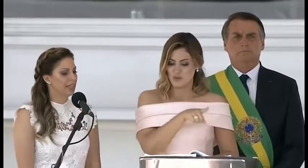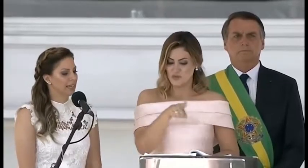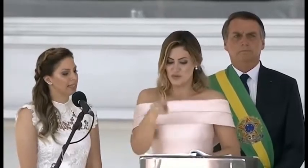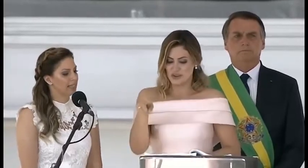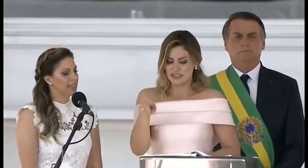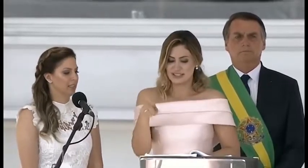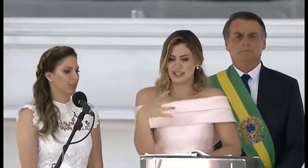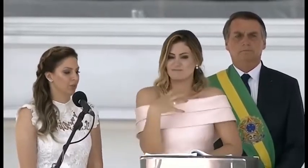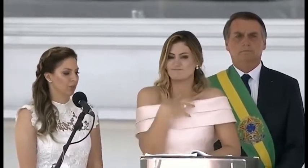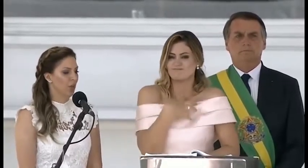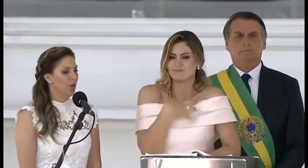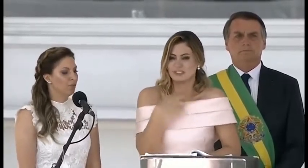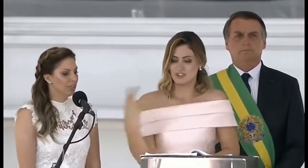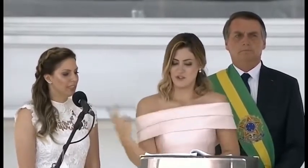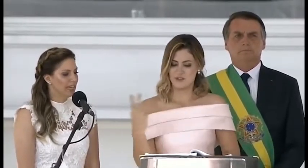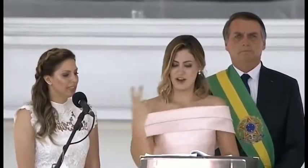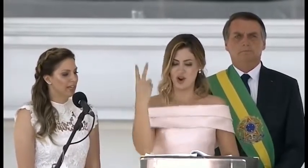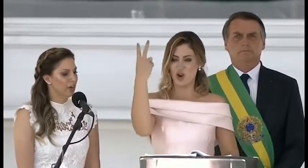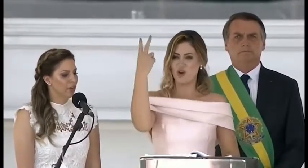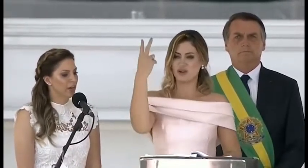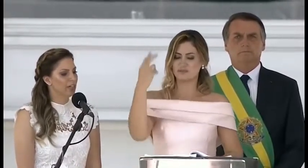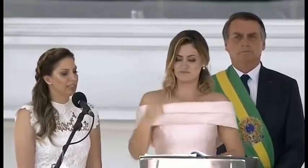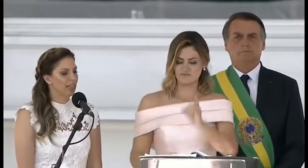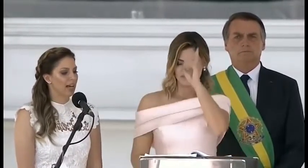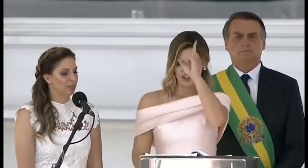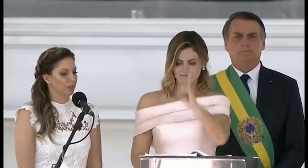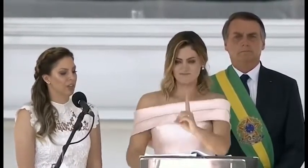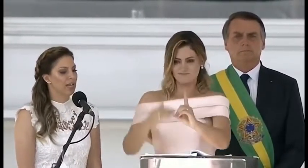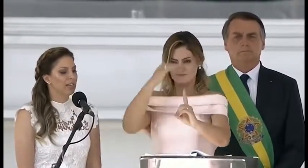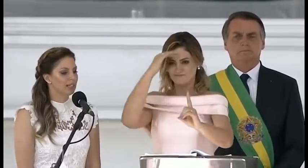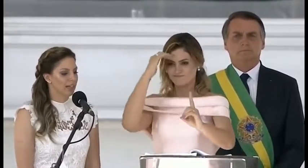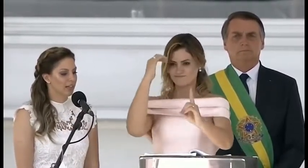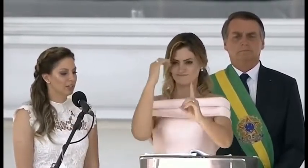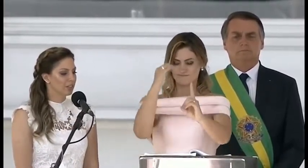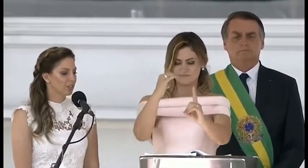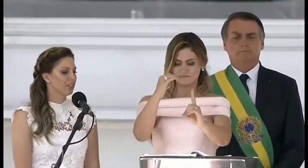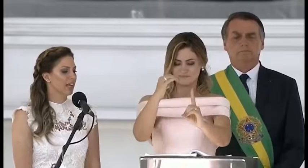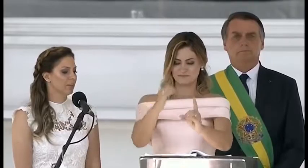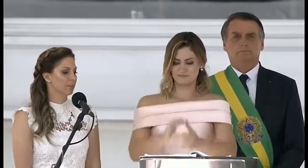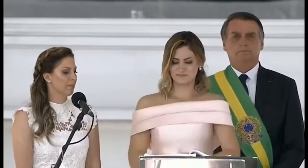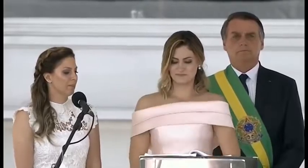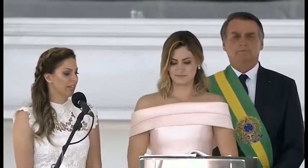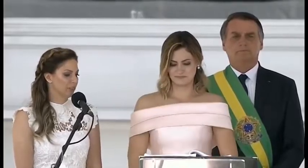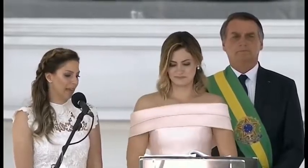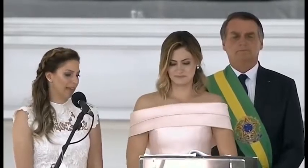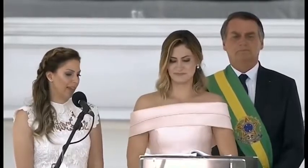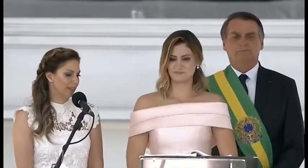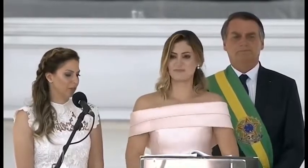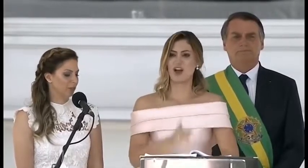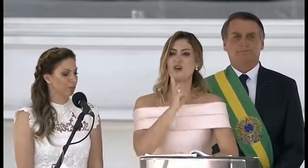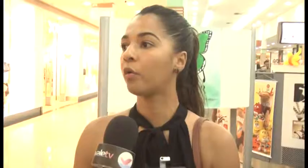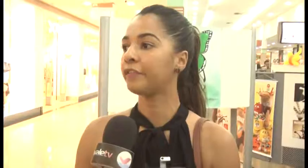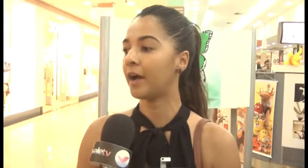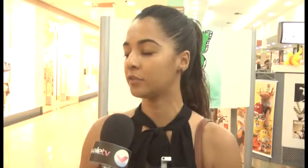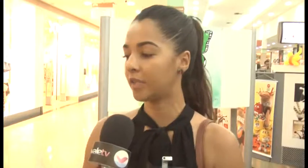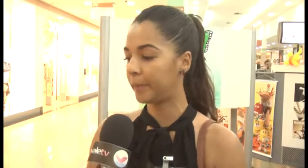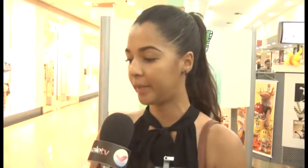sentem esquecidos. Vocês serão valorizados e terão seus direitos respeitados. O fato da primeira